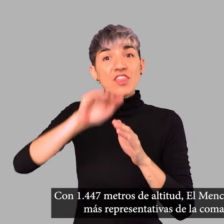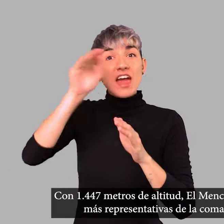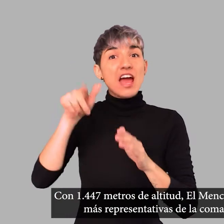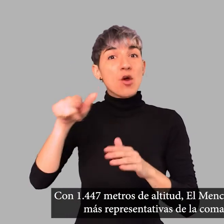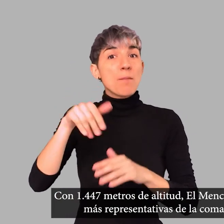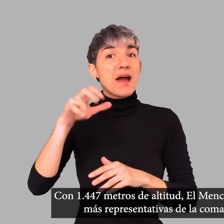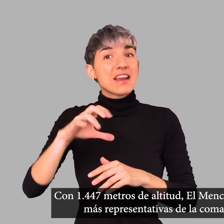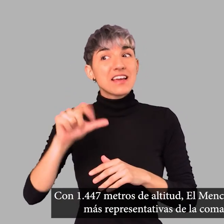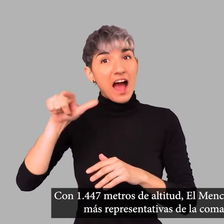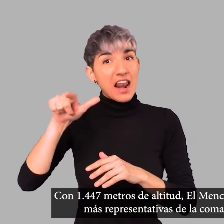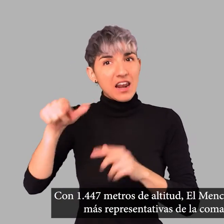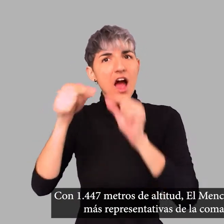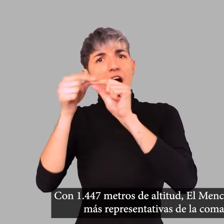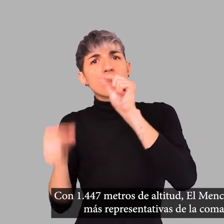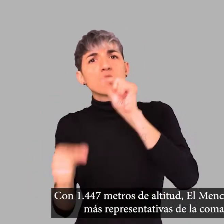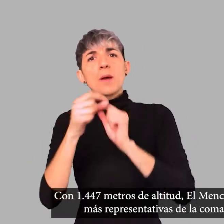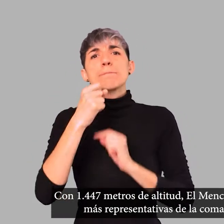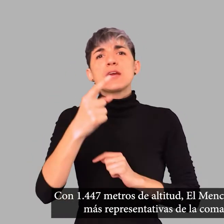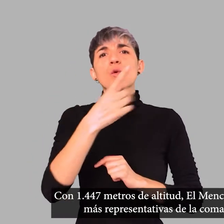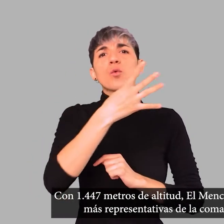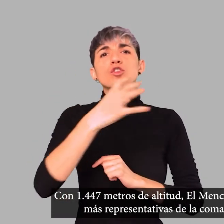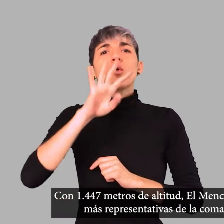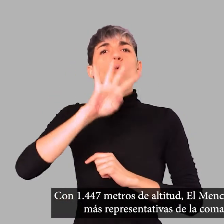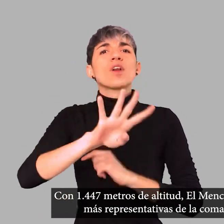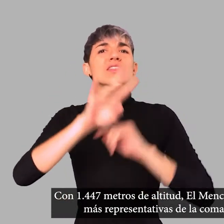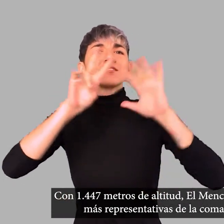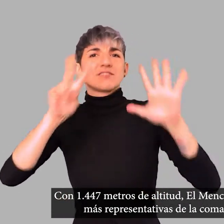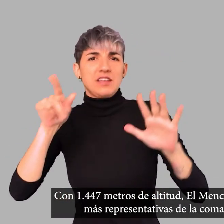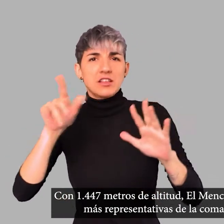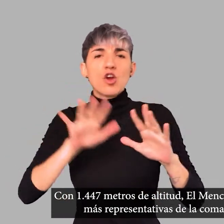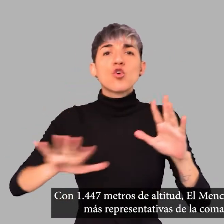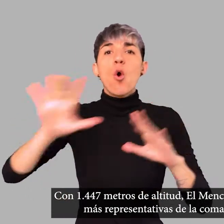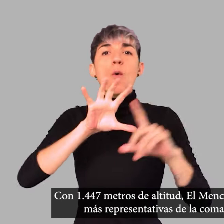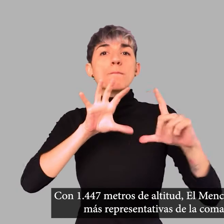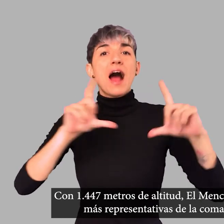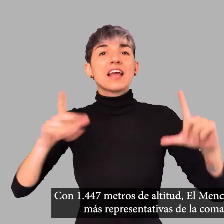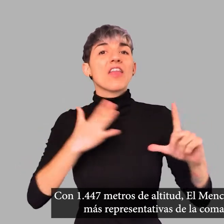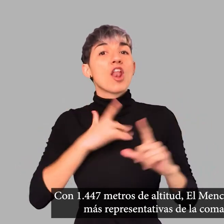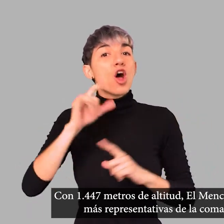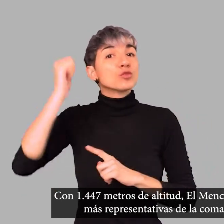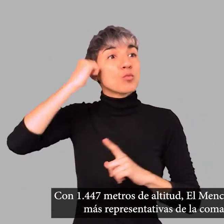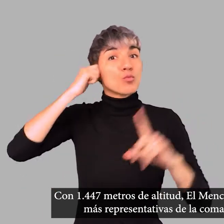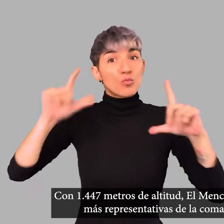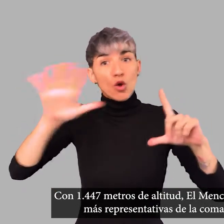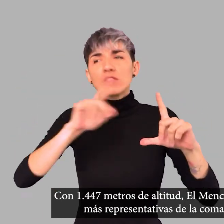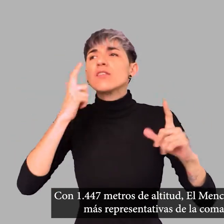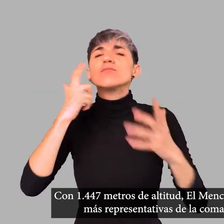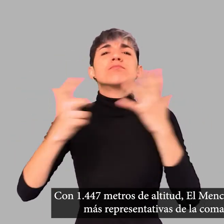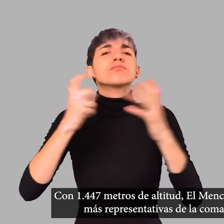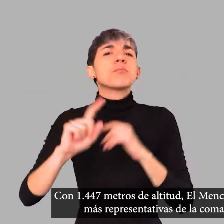Con 1.447 metros de altitud, el Melcal es una de las montañas más representativas